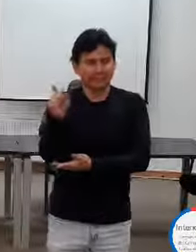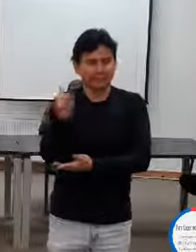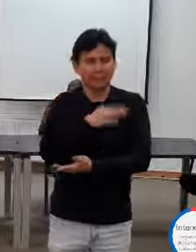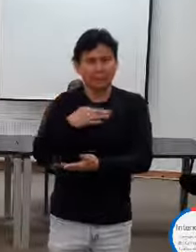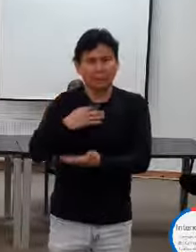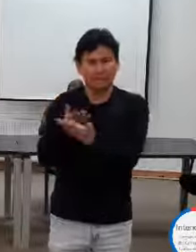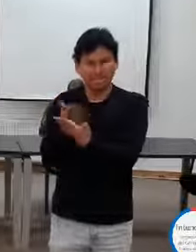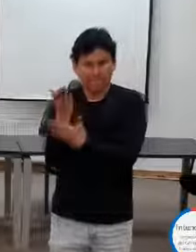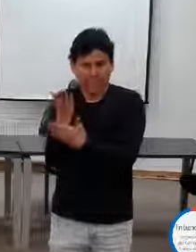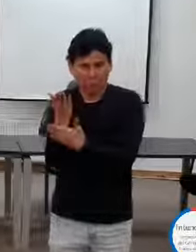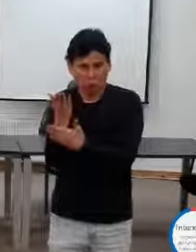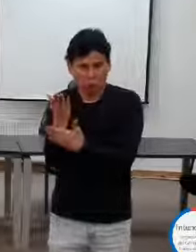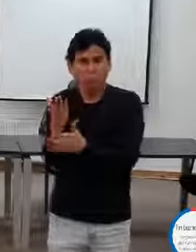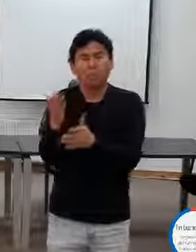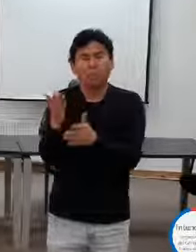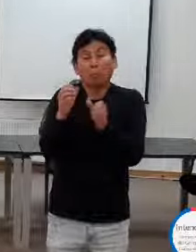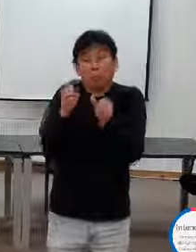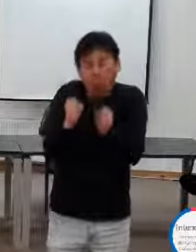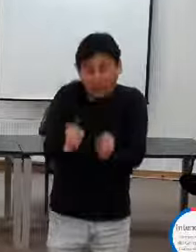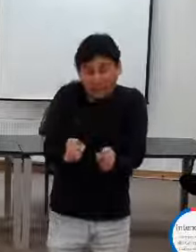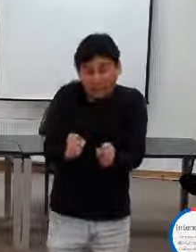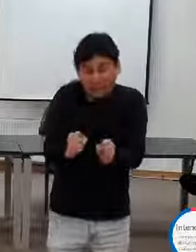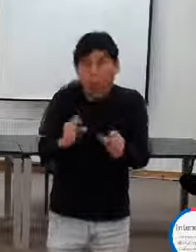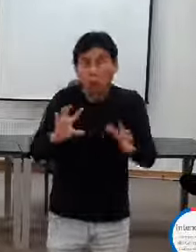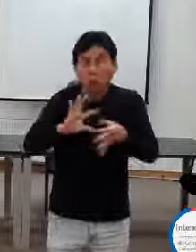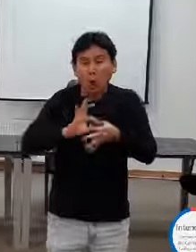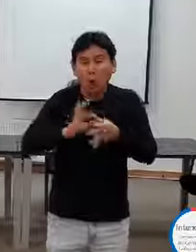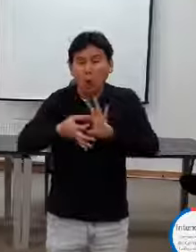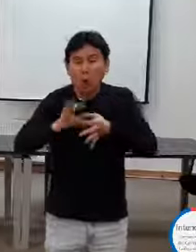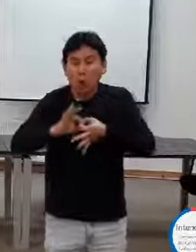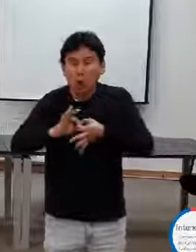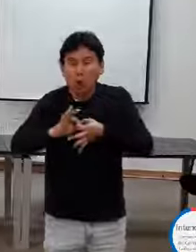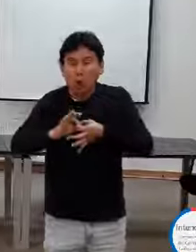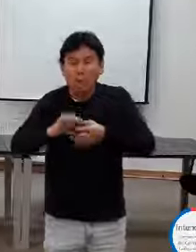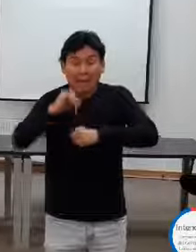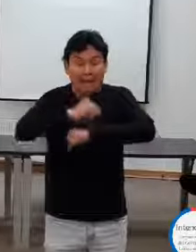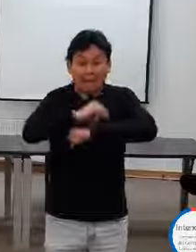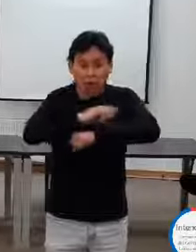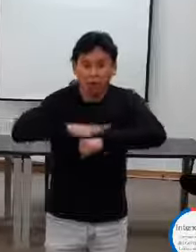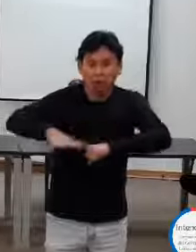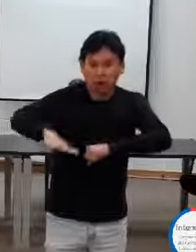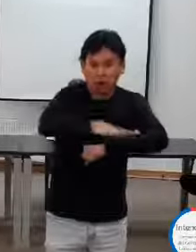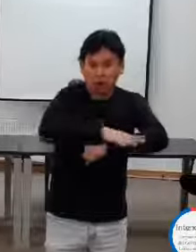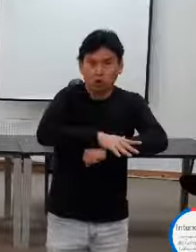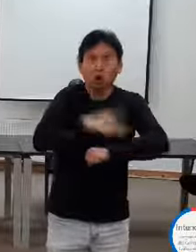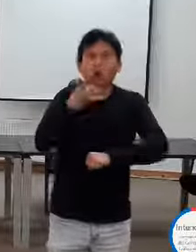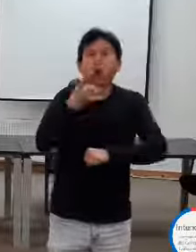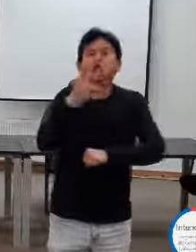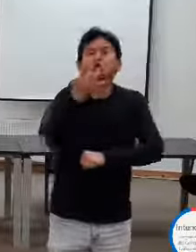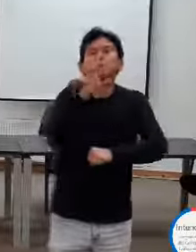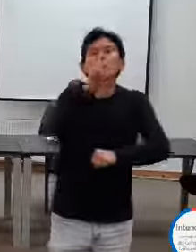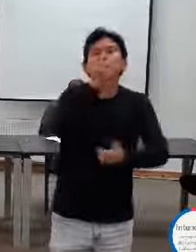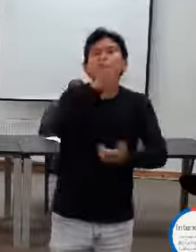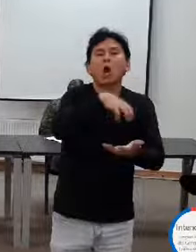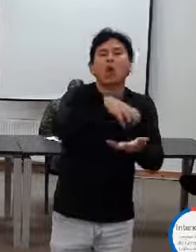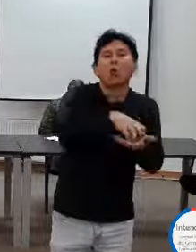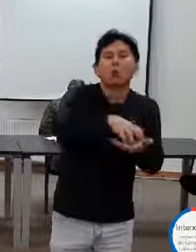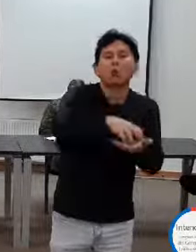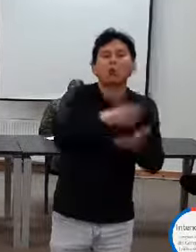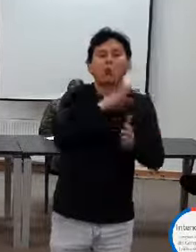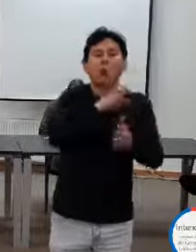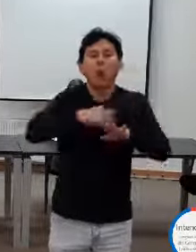solicitando efectivamente la posibilidad de un cordón sanitario para toda la región. No habla de una comuna ni de una